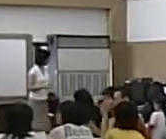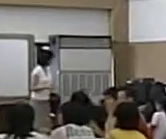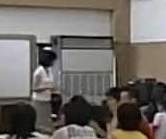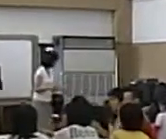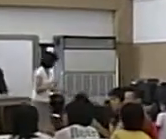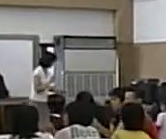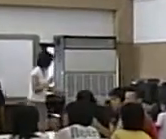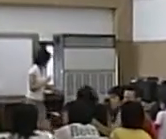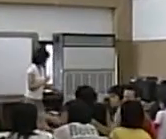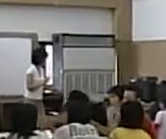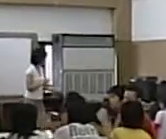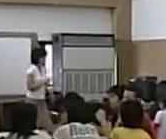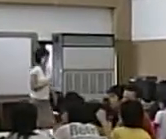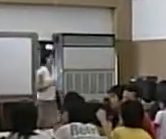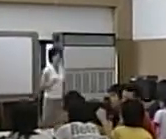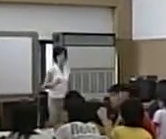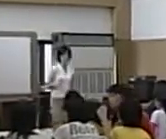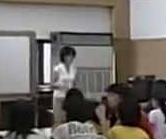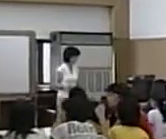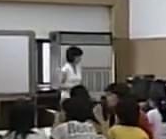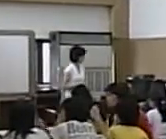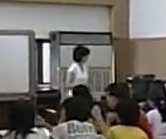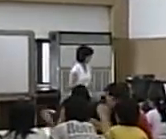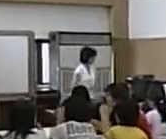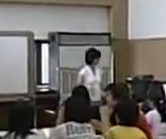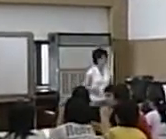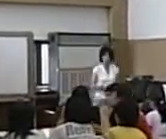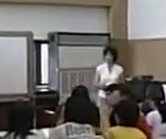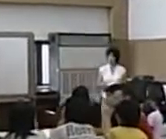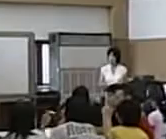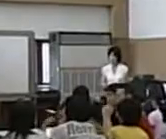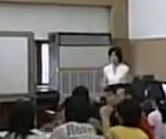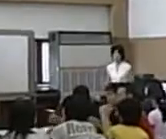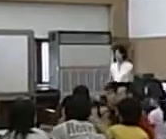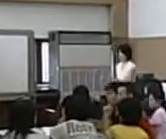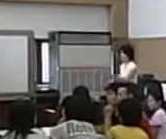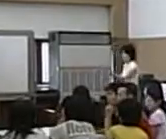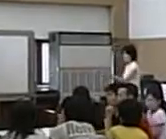グループ活動の成果をいよいよ全員の前で発表します。